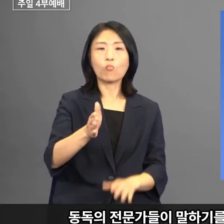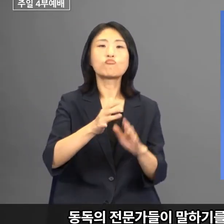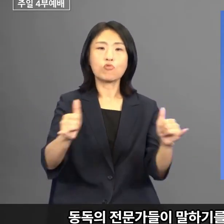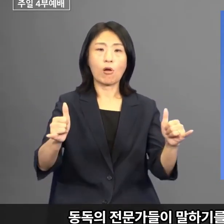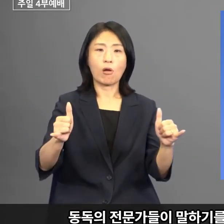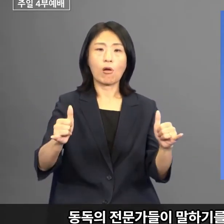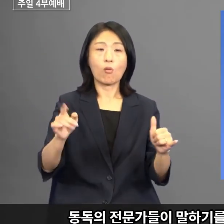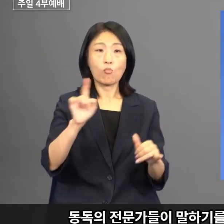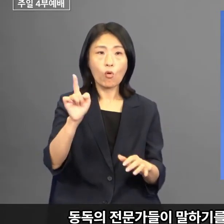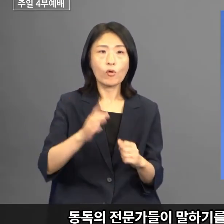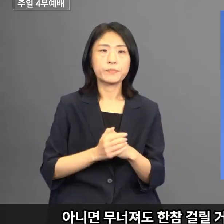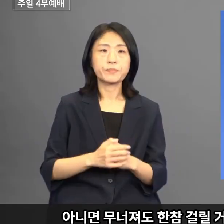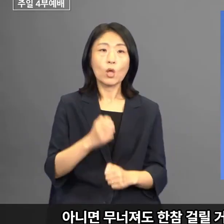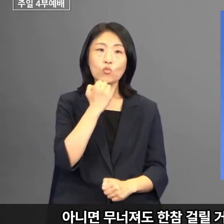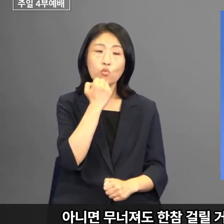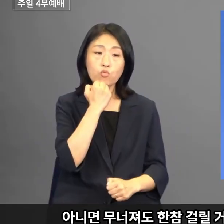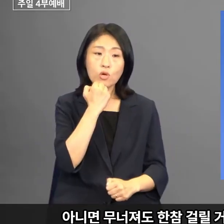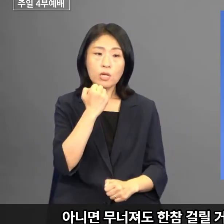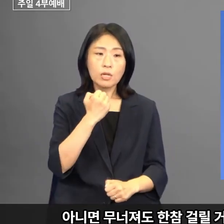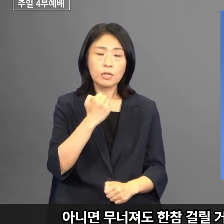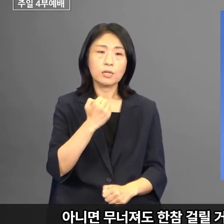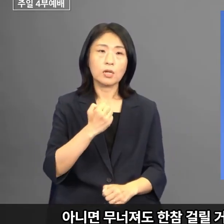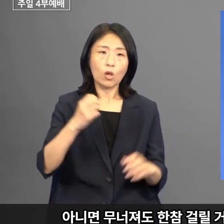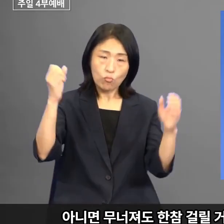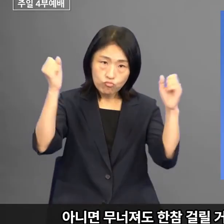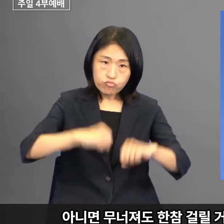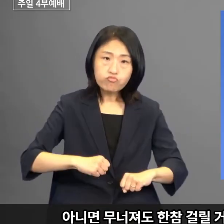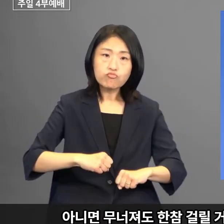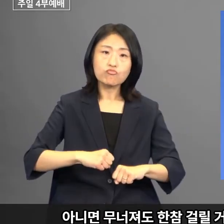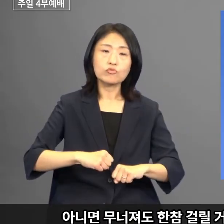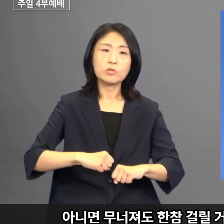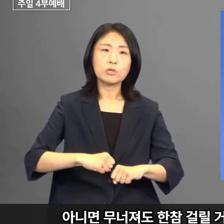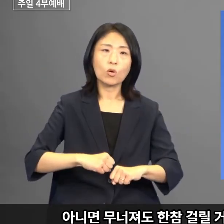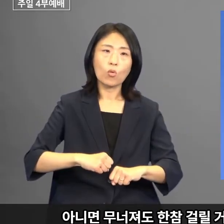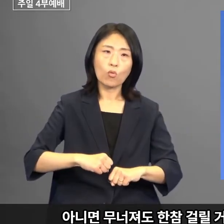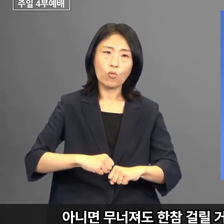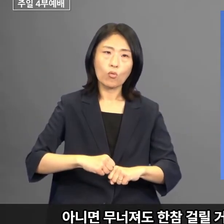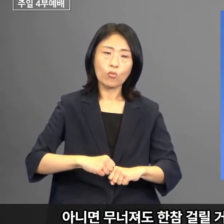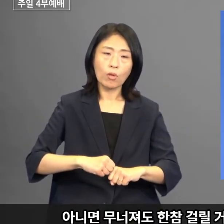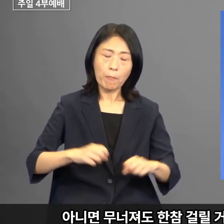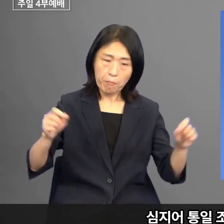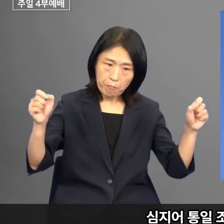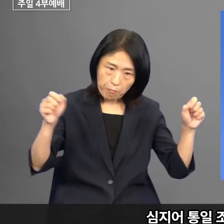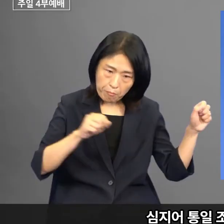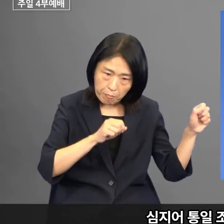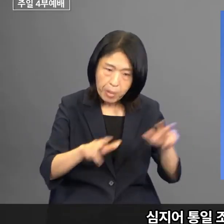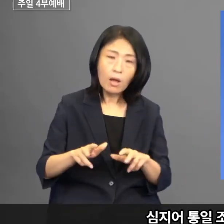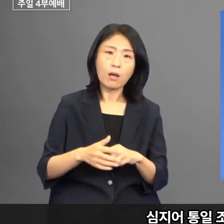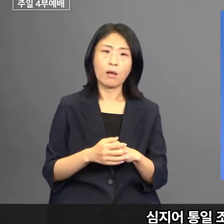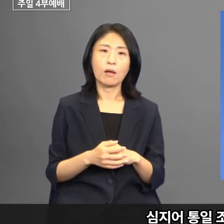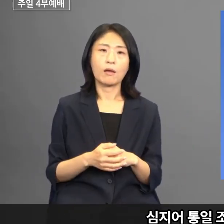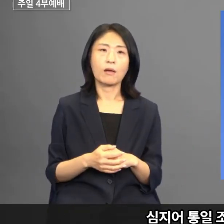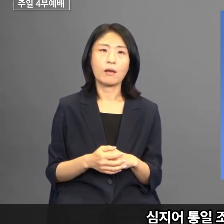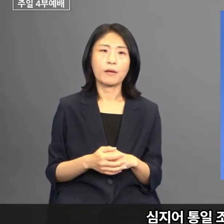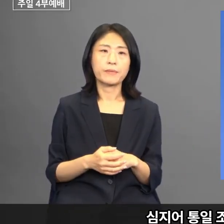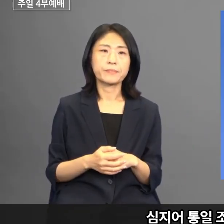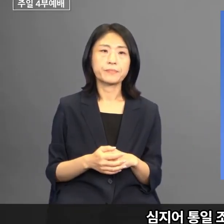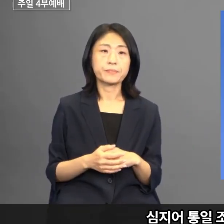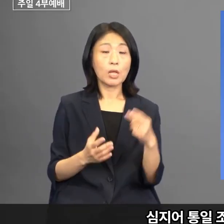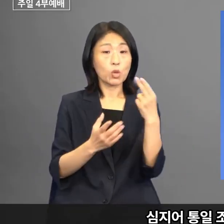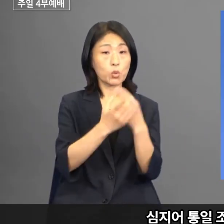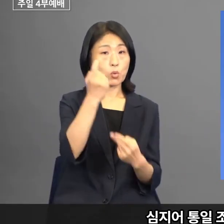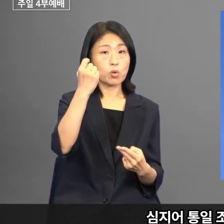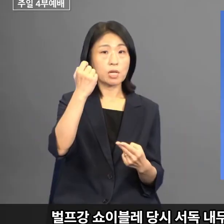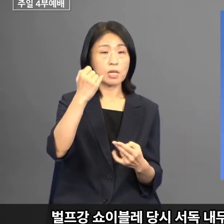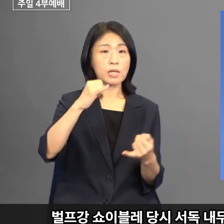동독이 무너지지 않을 거다, 아니면 무너져도 한참 걸릴 거다 했는데 금방 무너지는 거예요. 심지어